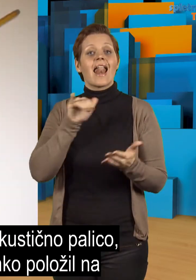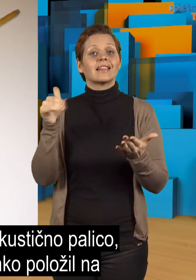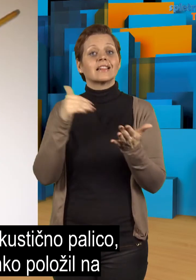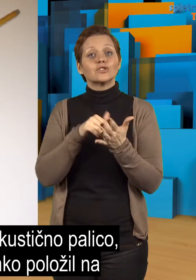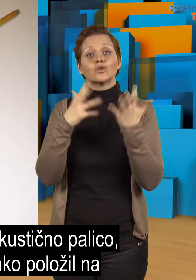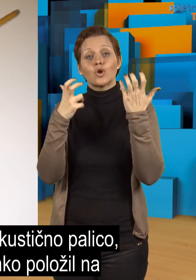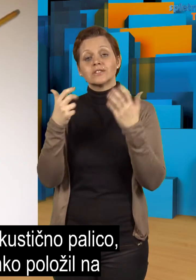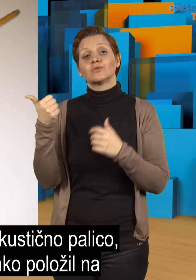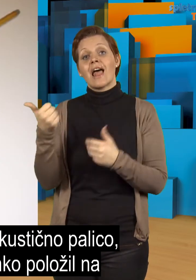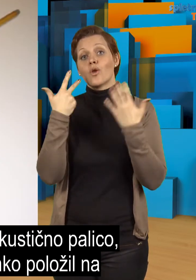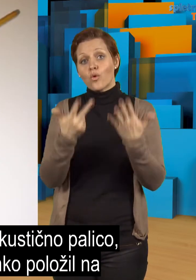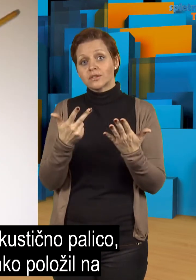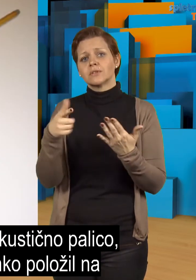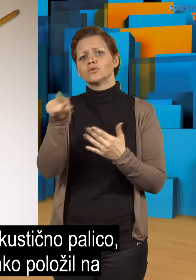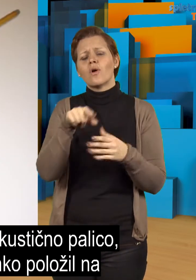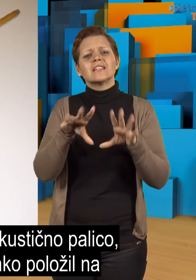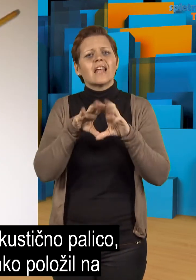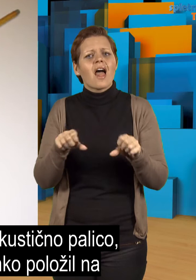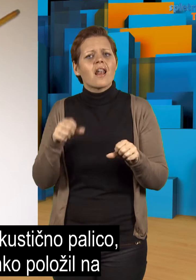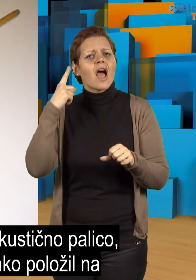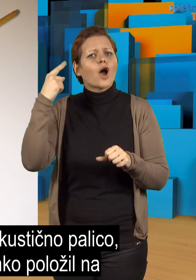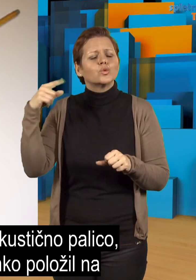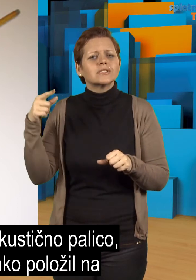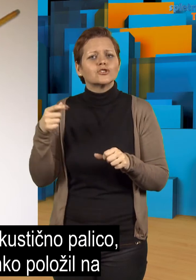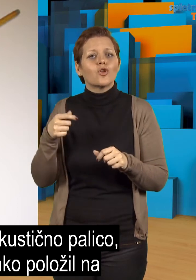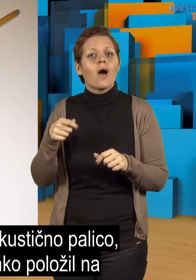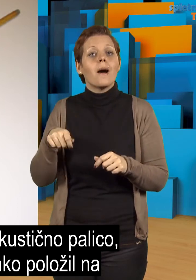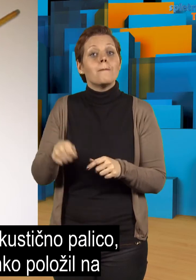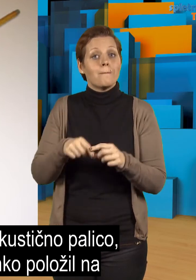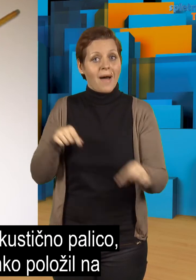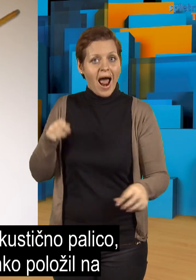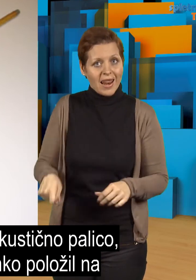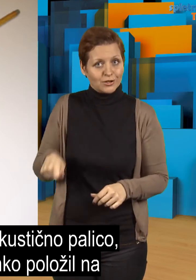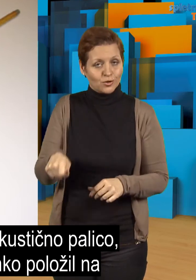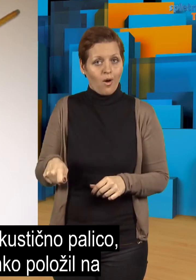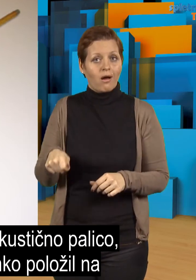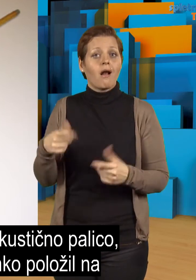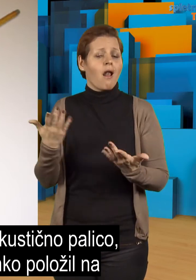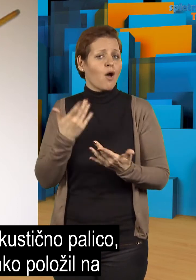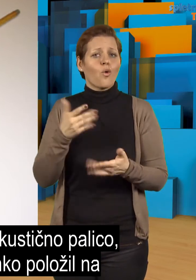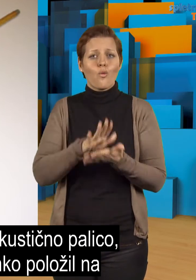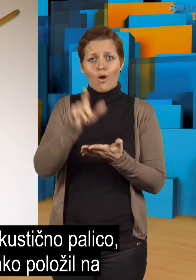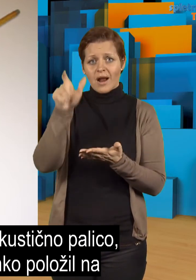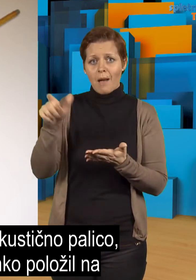Leta 1881 so izdelali akustično palico, ki jo je uporabnik lahko položil na ramo.